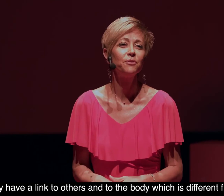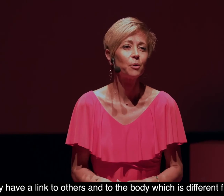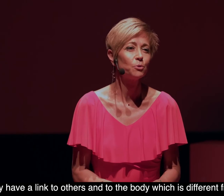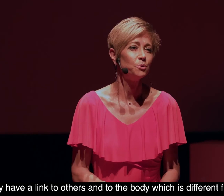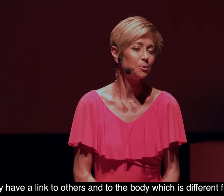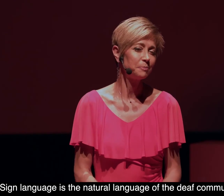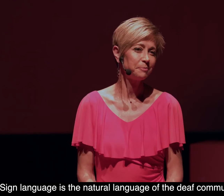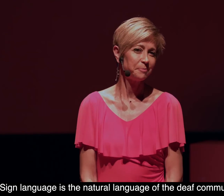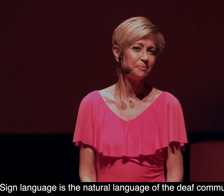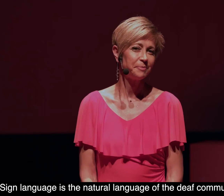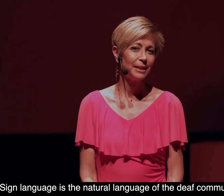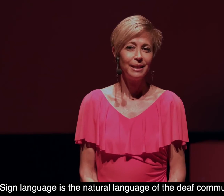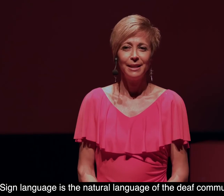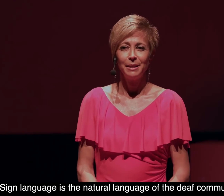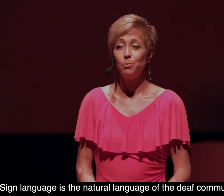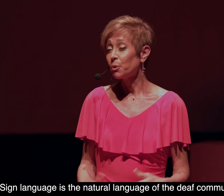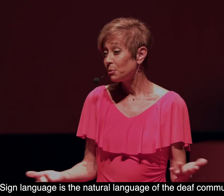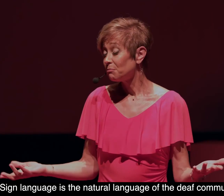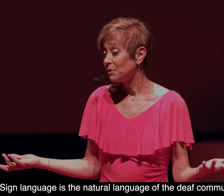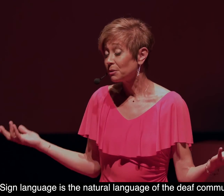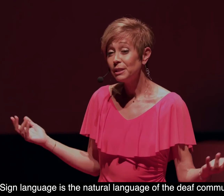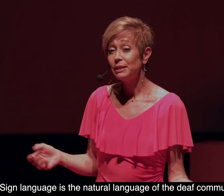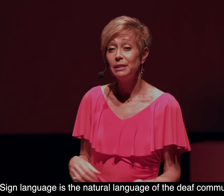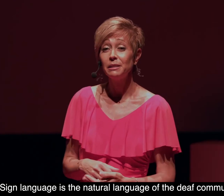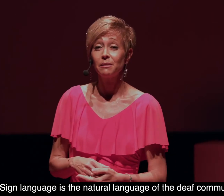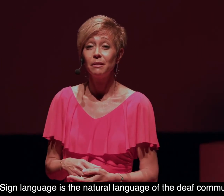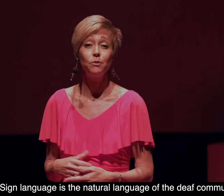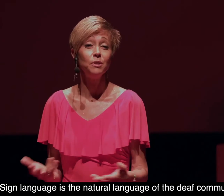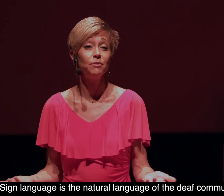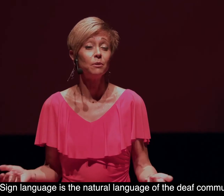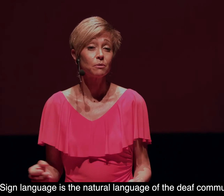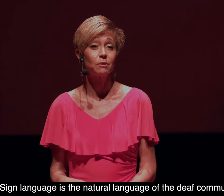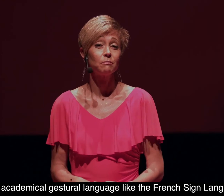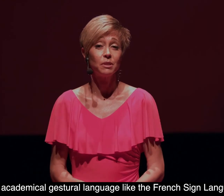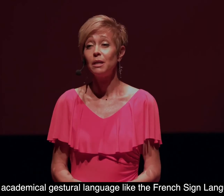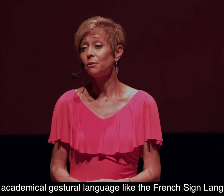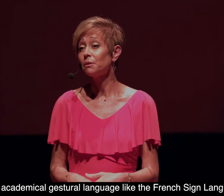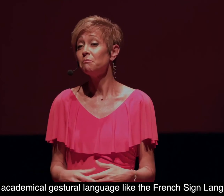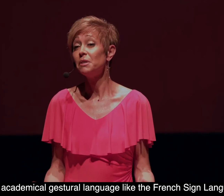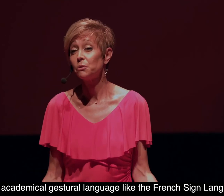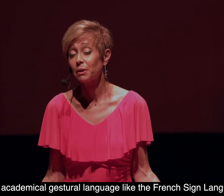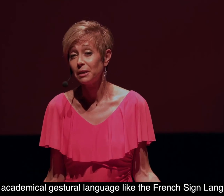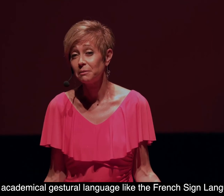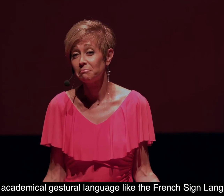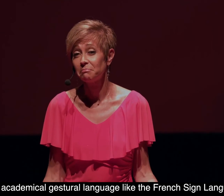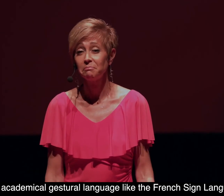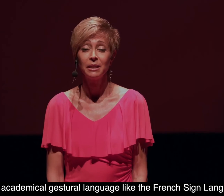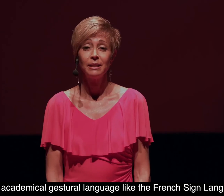différent de nous. Pour eux, la langue des signes est une évidence, c'est la langue naturelle.